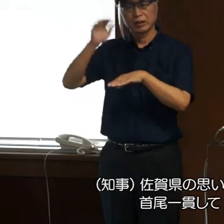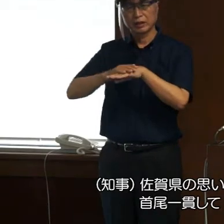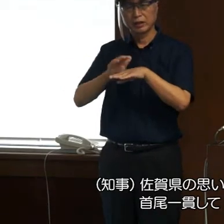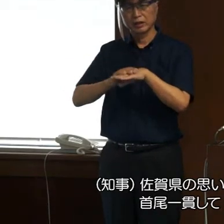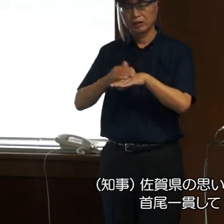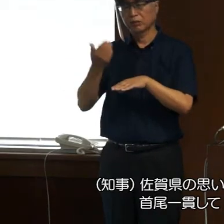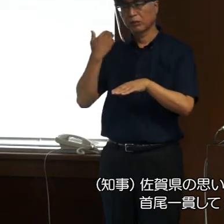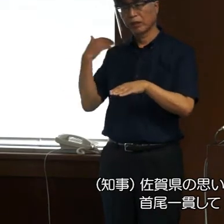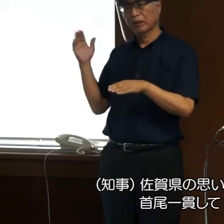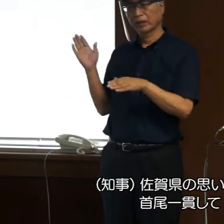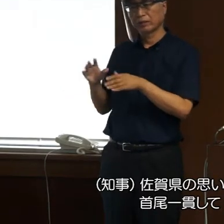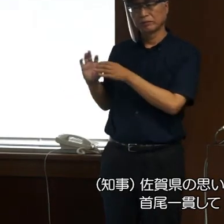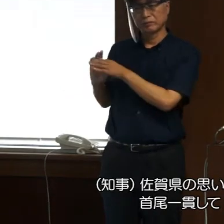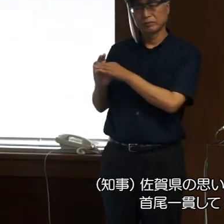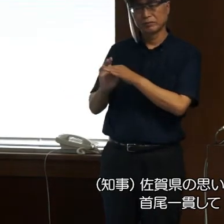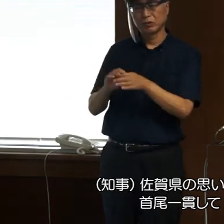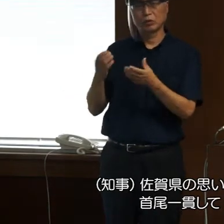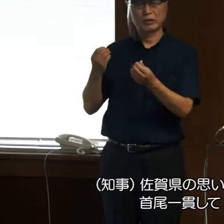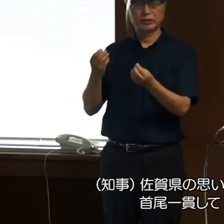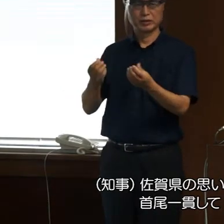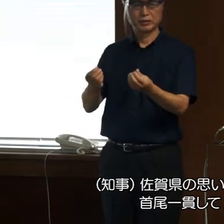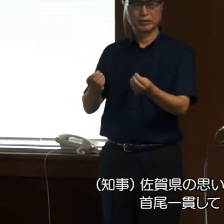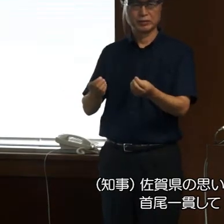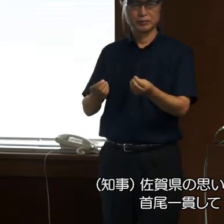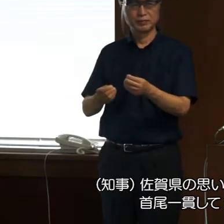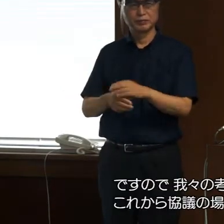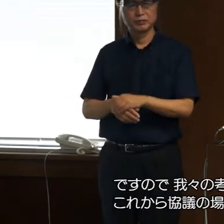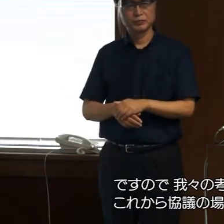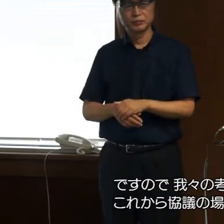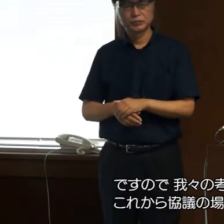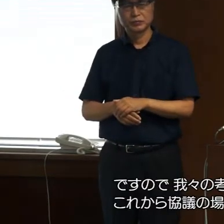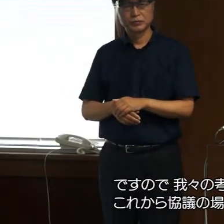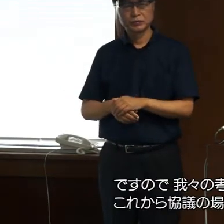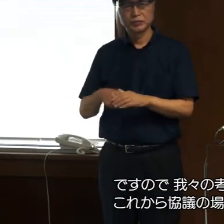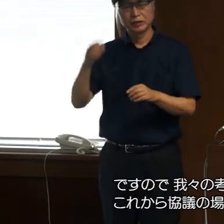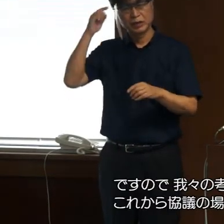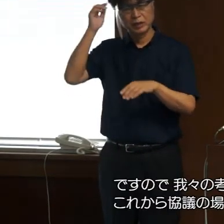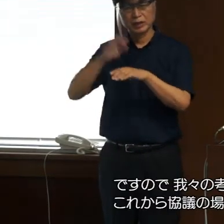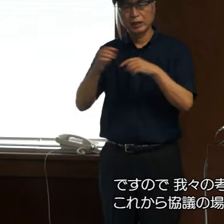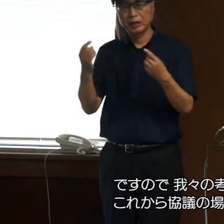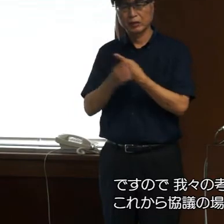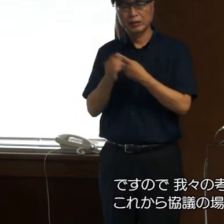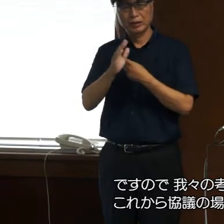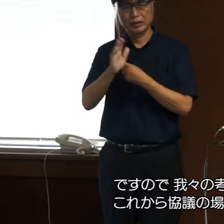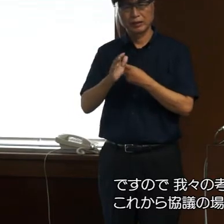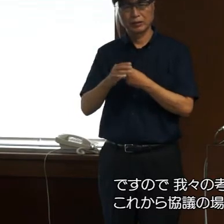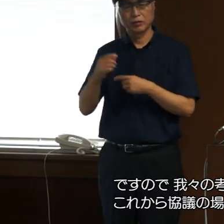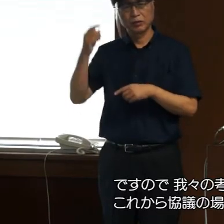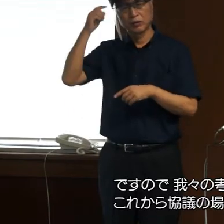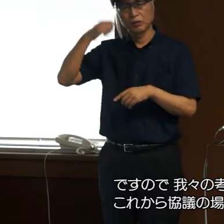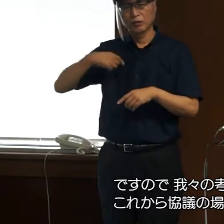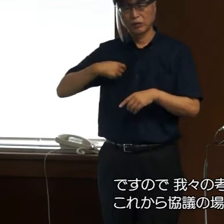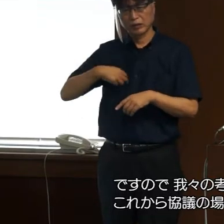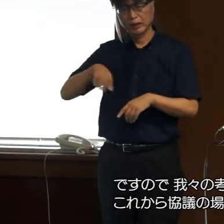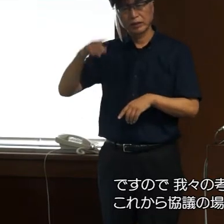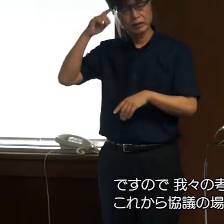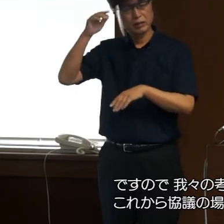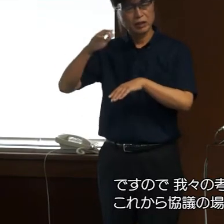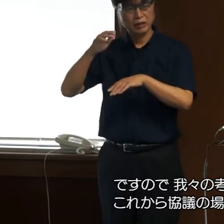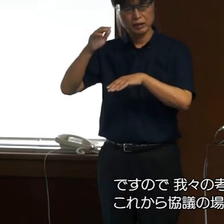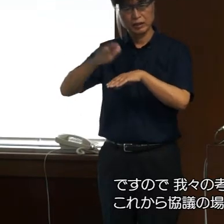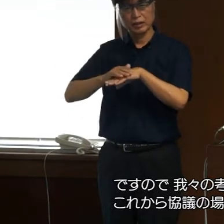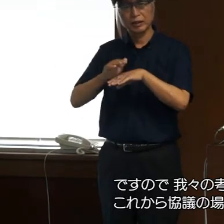貫して全くぶれてないわけです。ですので、その我々の考え方というものについ